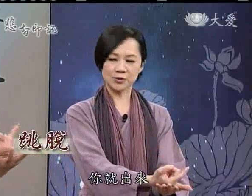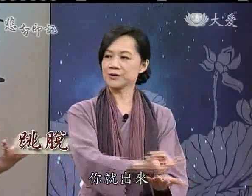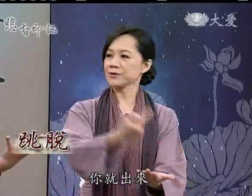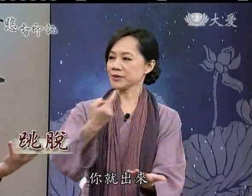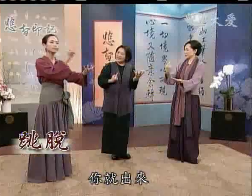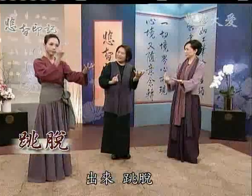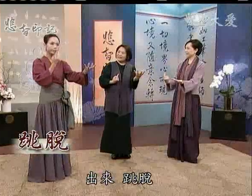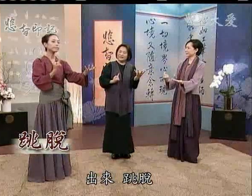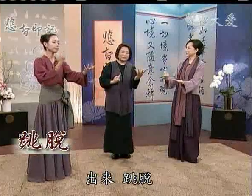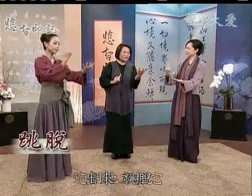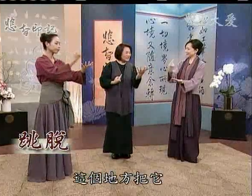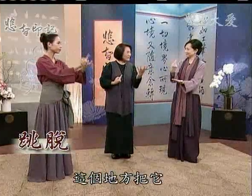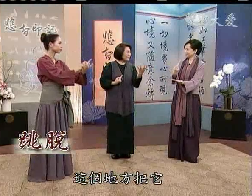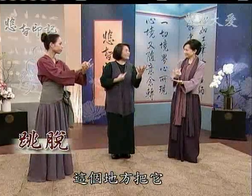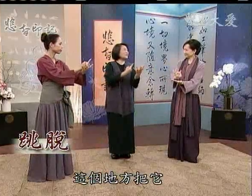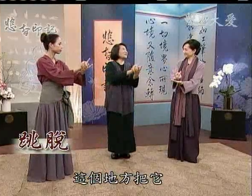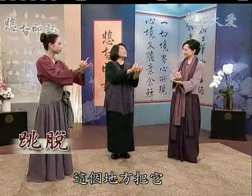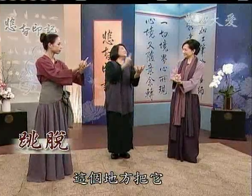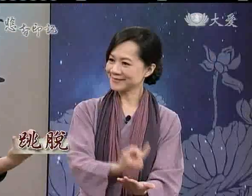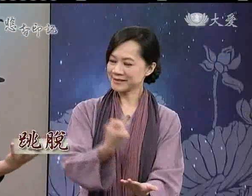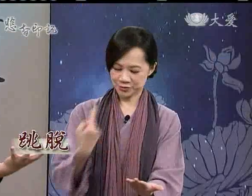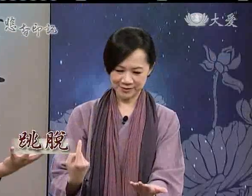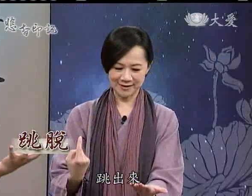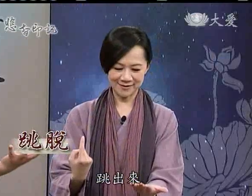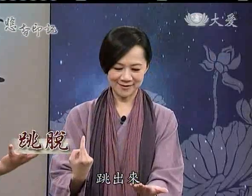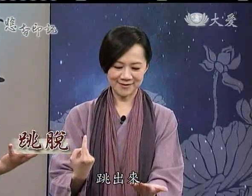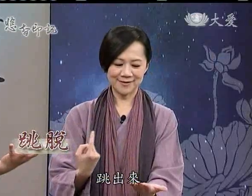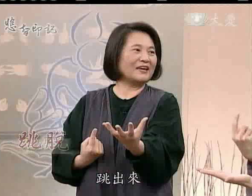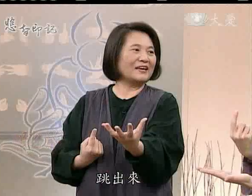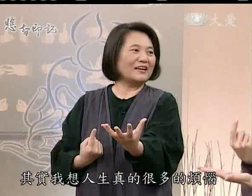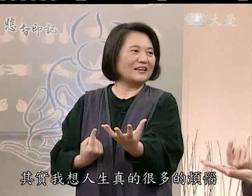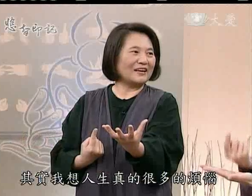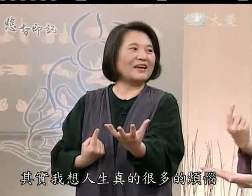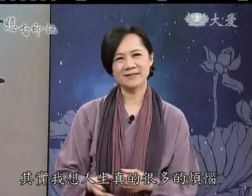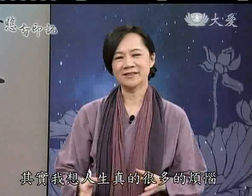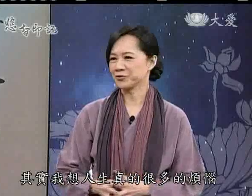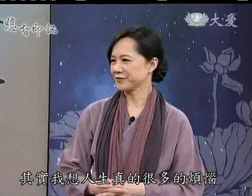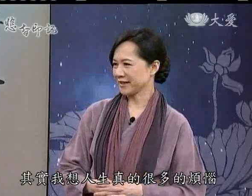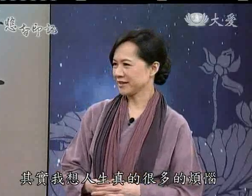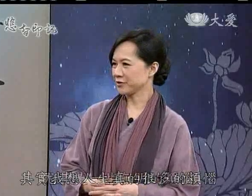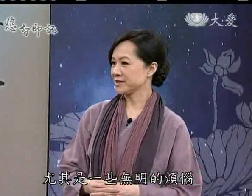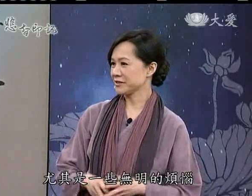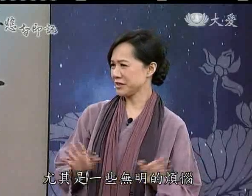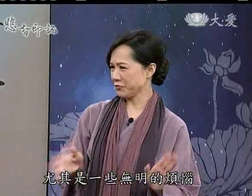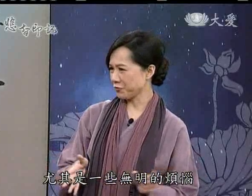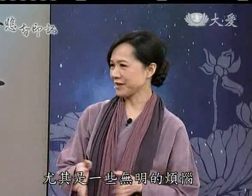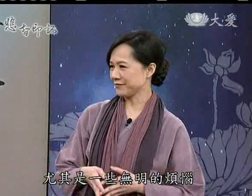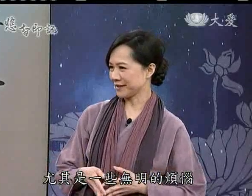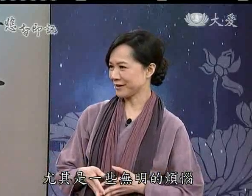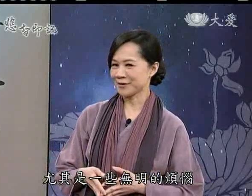出来， 出来跳脱， 从这个地方把它跳脱开。 其实我想，人生真的很多的烦恼，尤其是一些无名的烦恼。